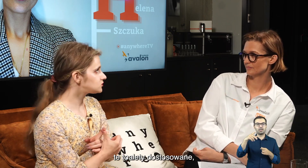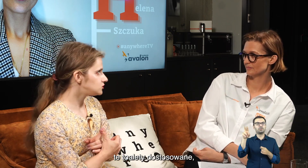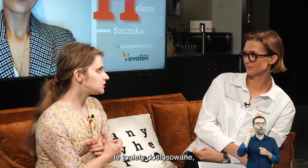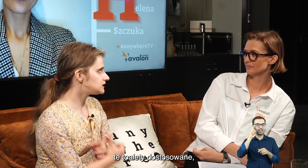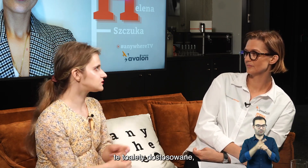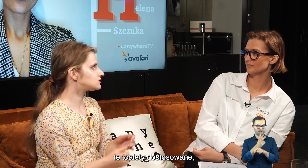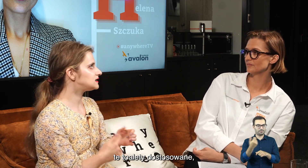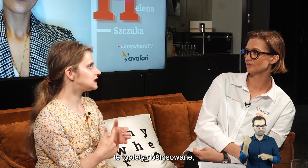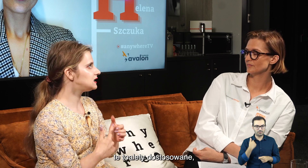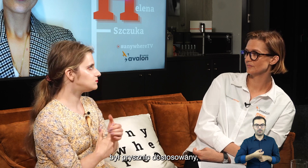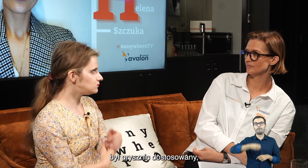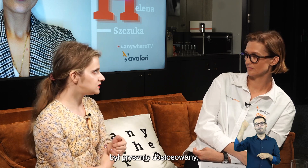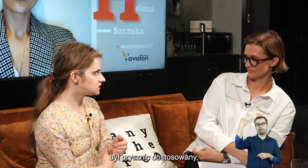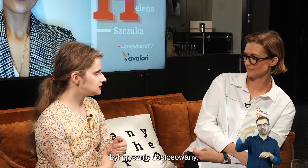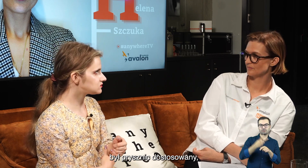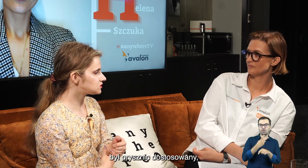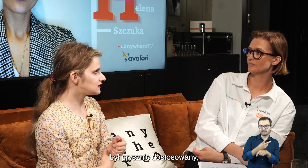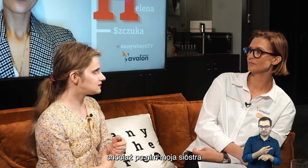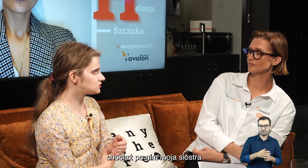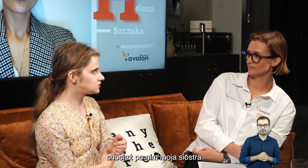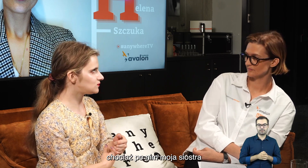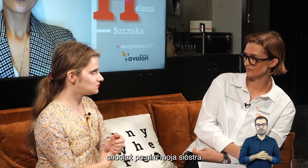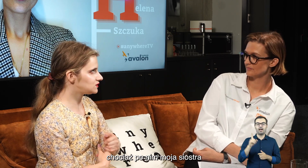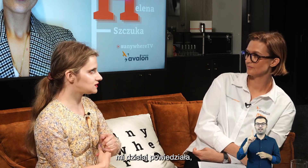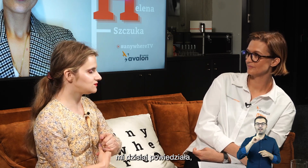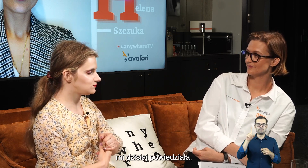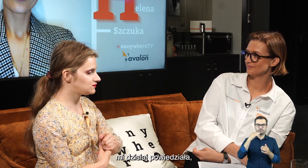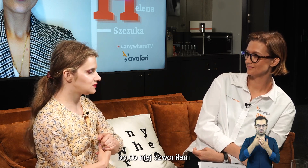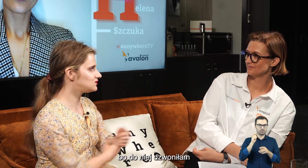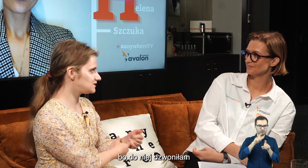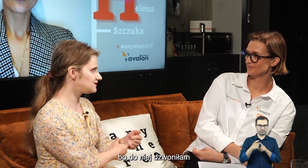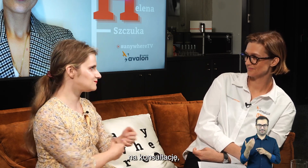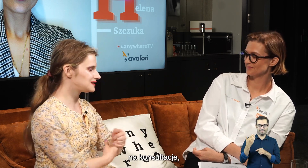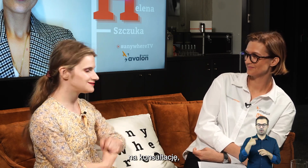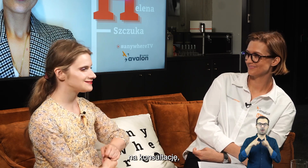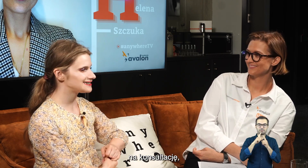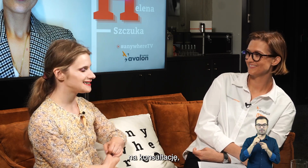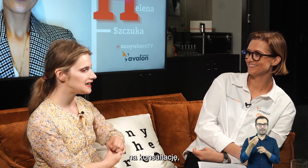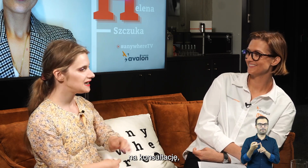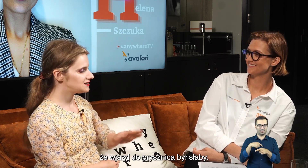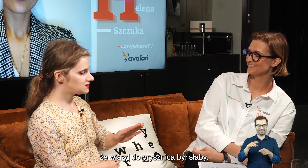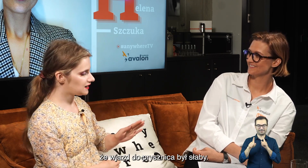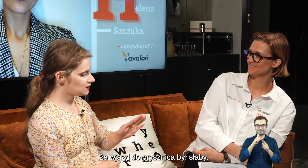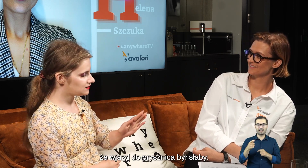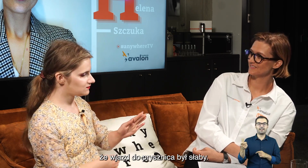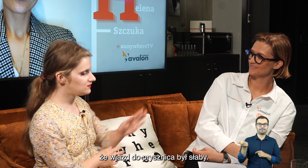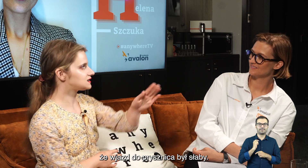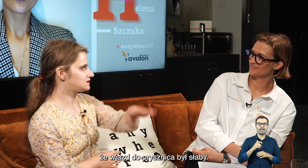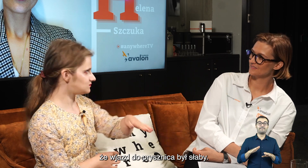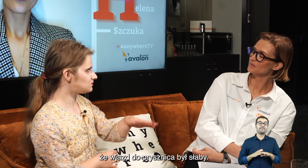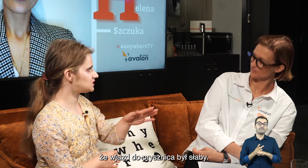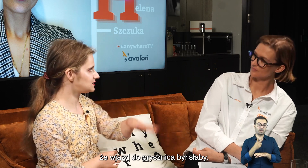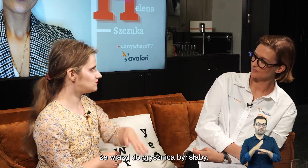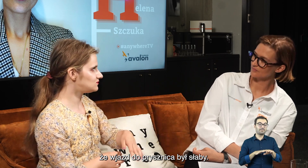właśnie to i to je dostosowane, był prysznic dostosowany, chociaż po nim moja siostra mi dzisiaj powiedziała, bo do niej dzwoniłam na konsultację, że